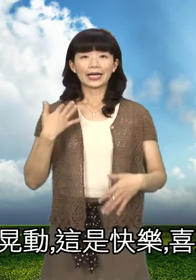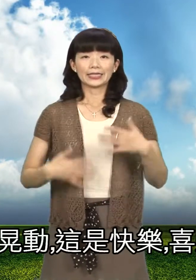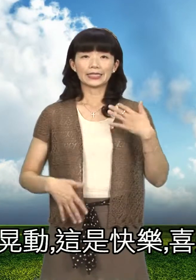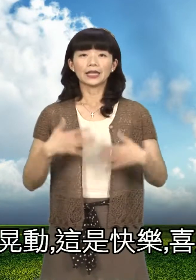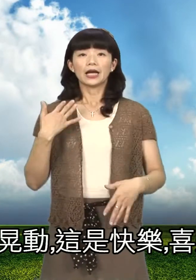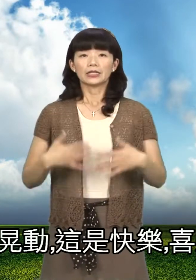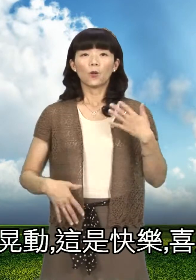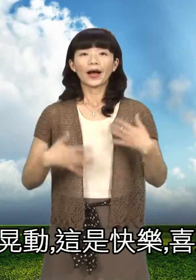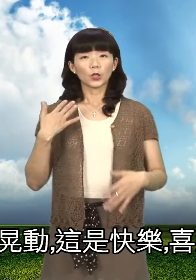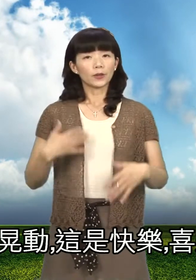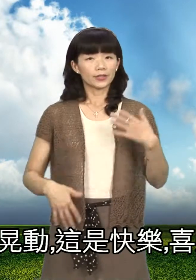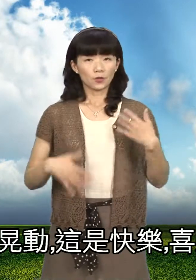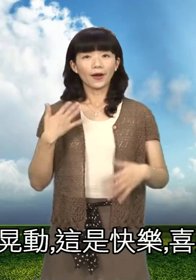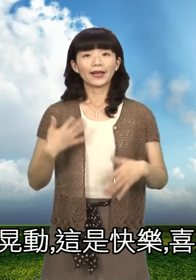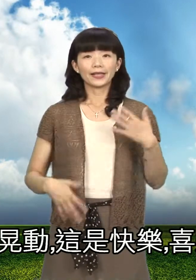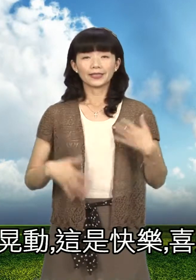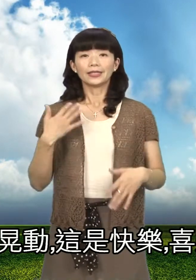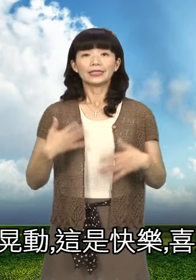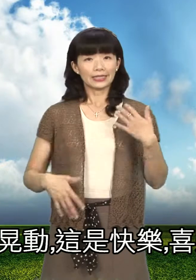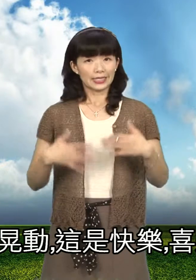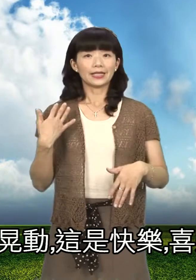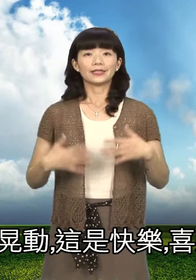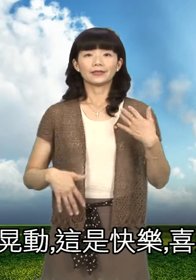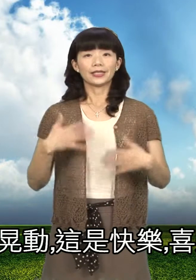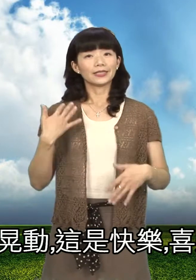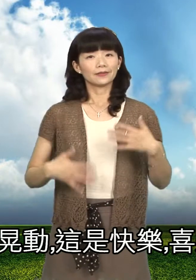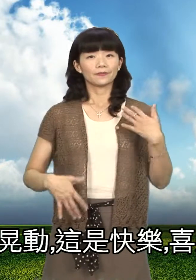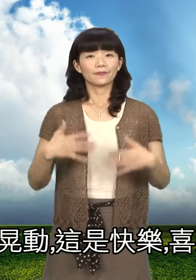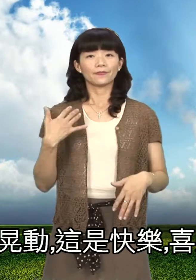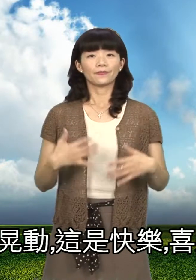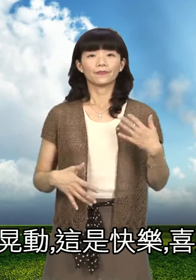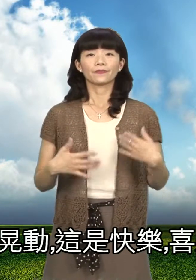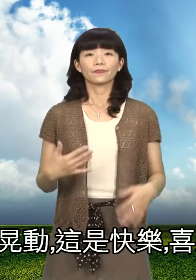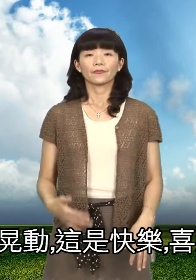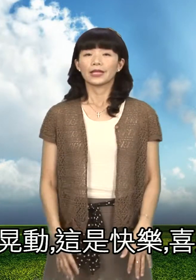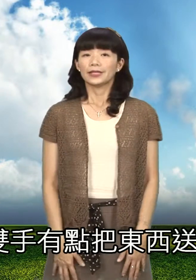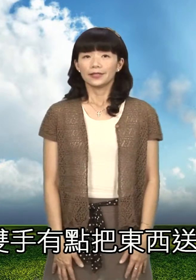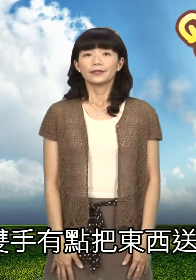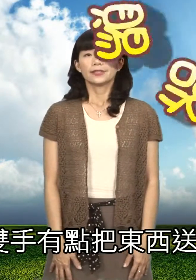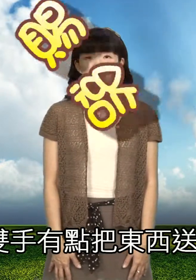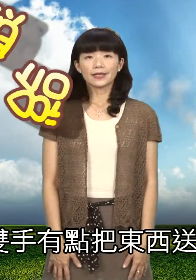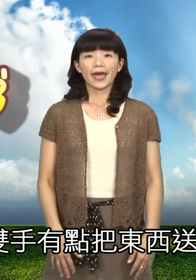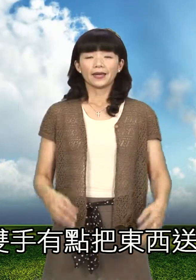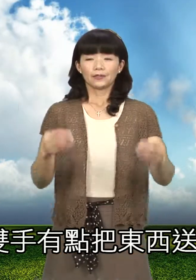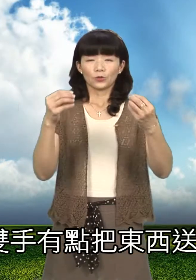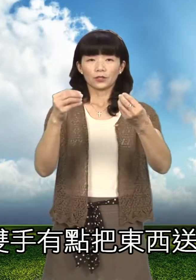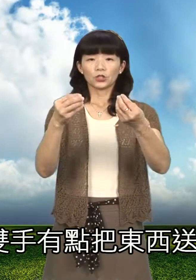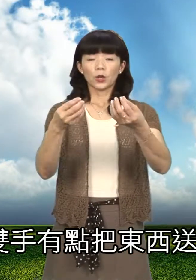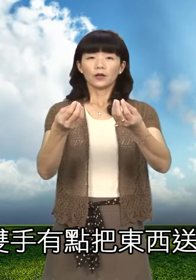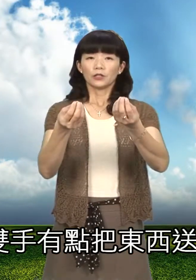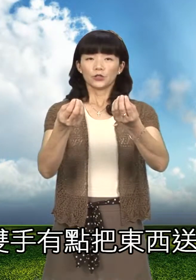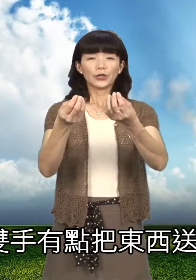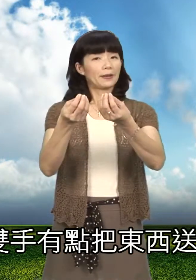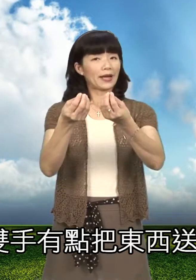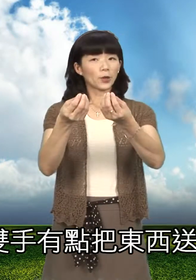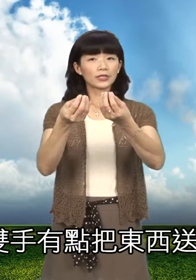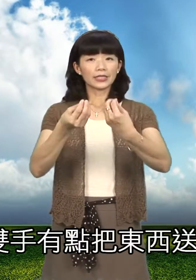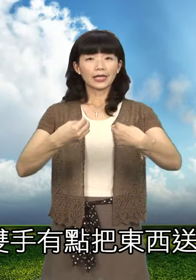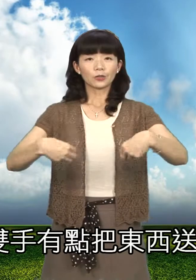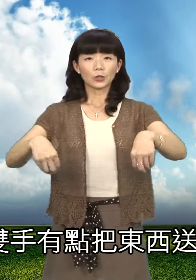子的晃动，这是快乐、喜乐、乐。赐给双手就有点把东西要送